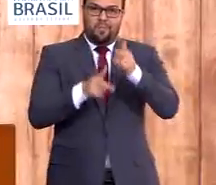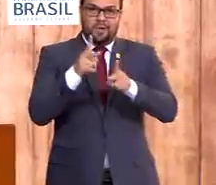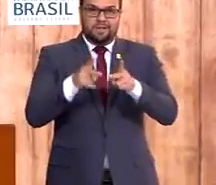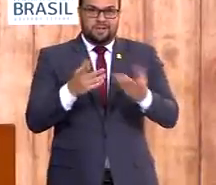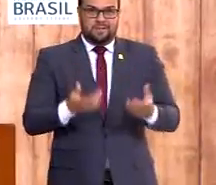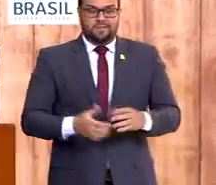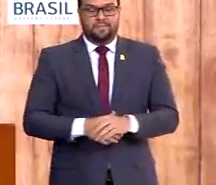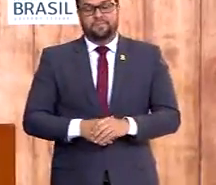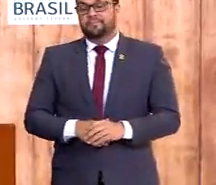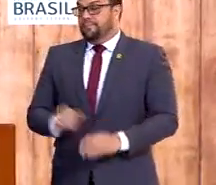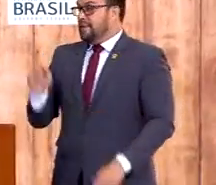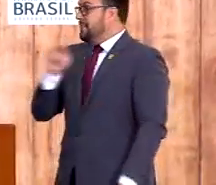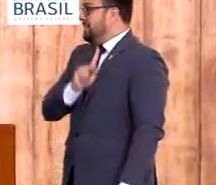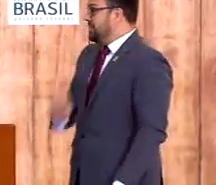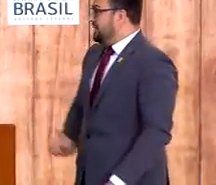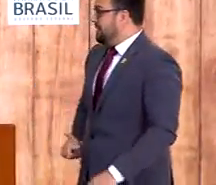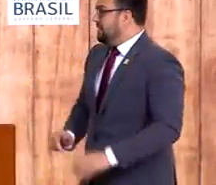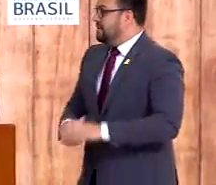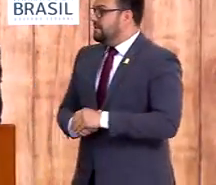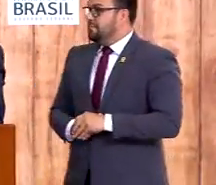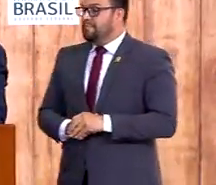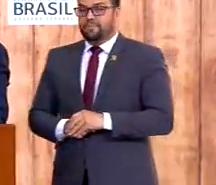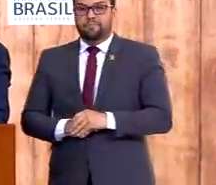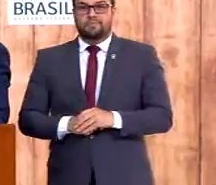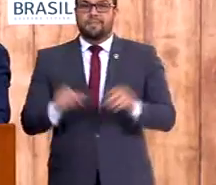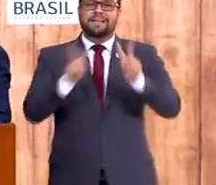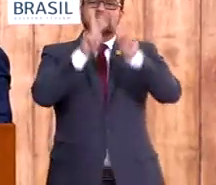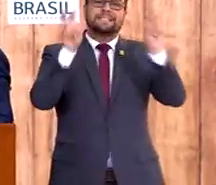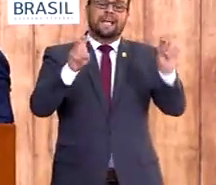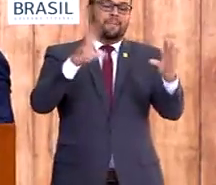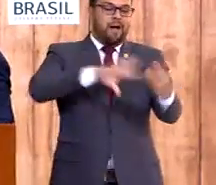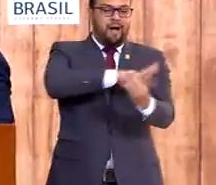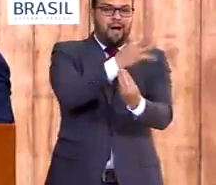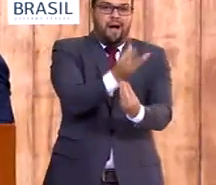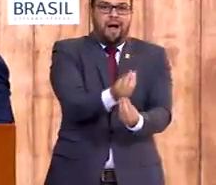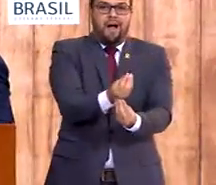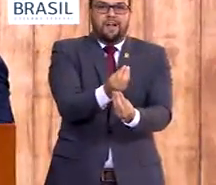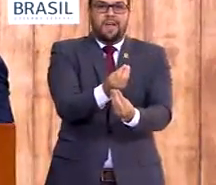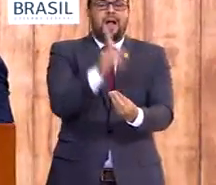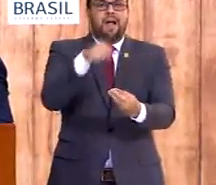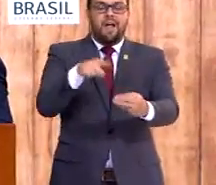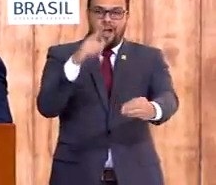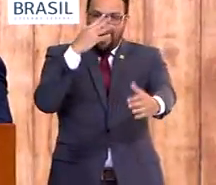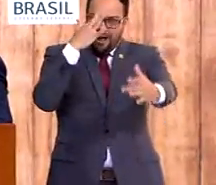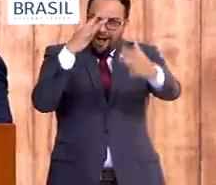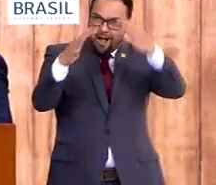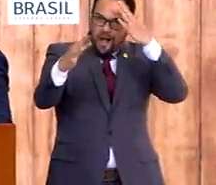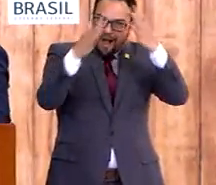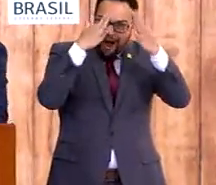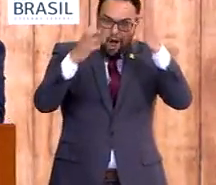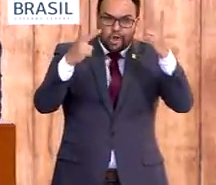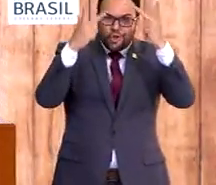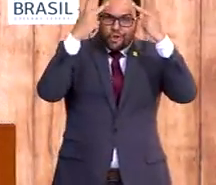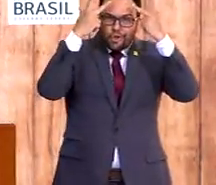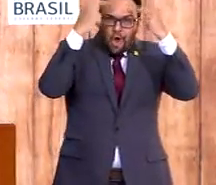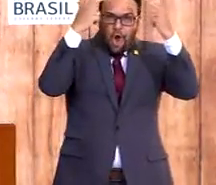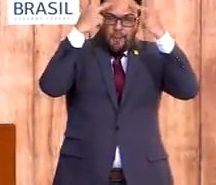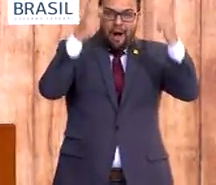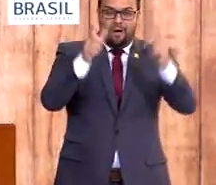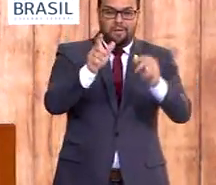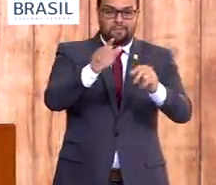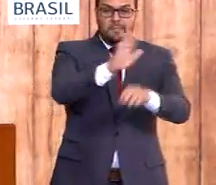o presidente a arte trabalha o Imaginário comum da criança através